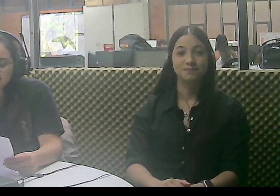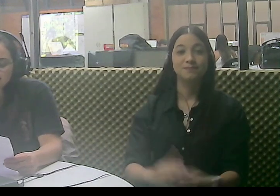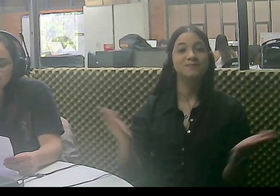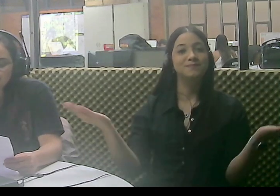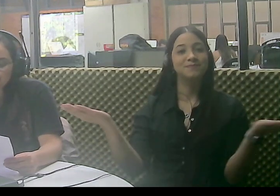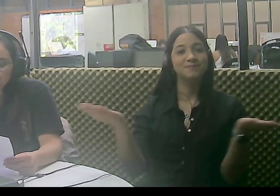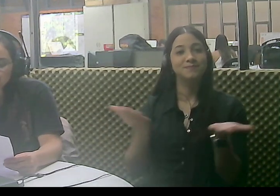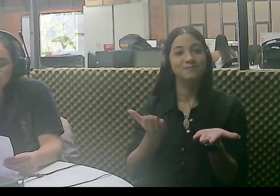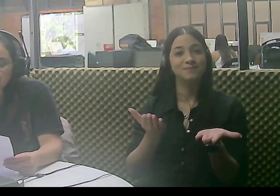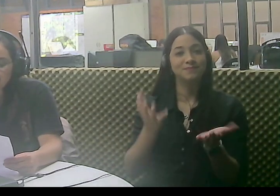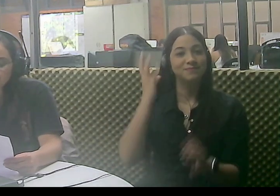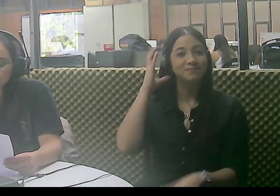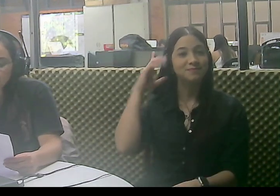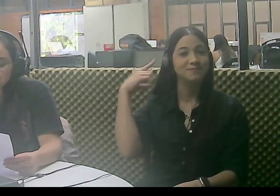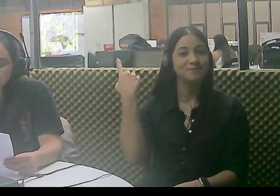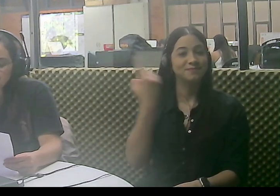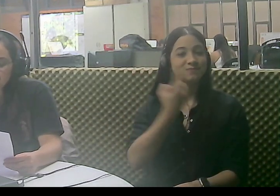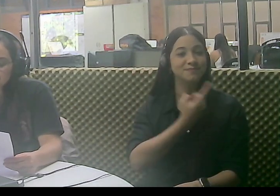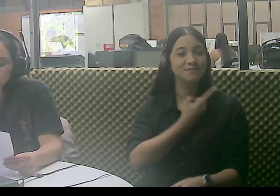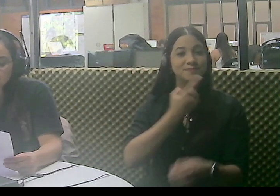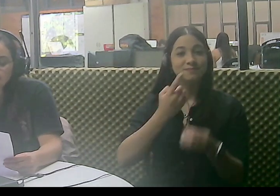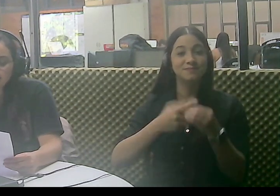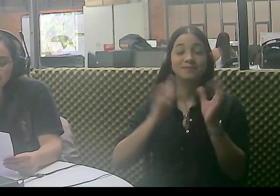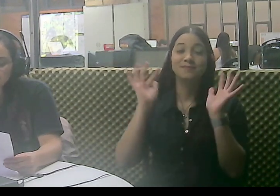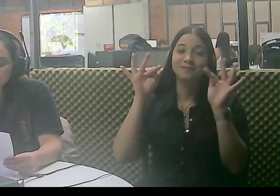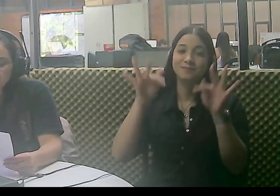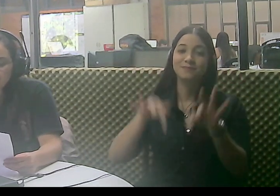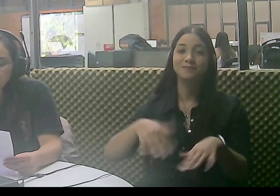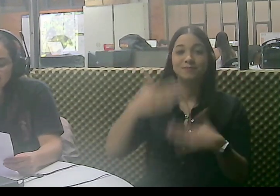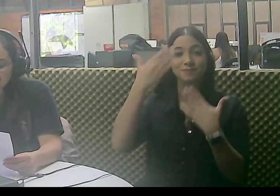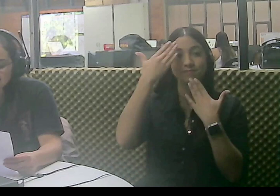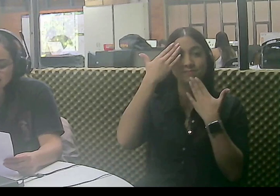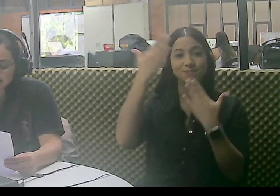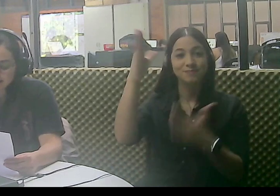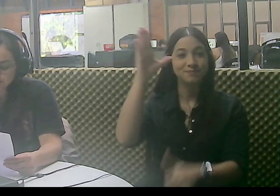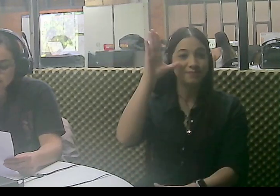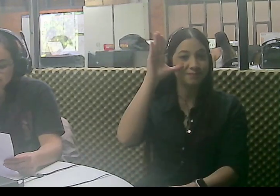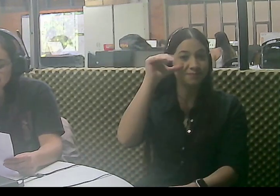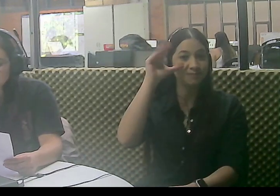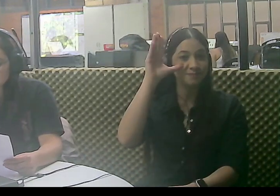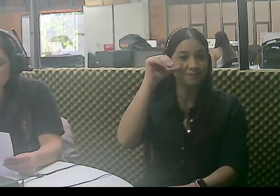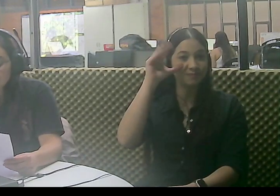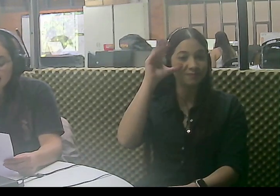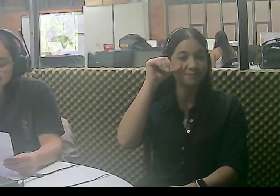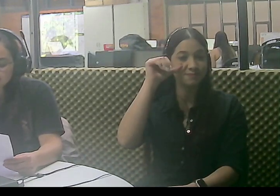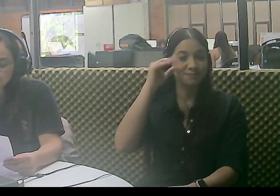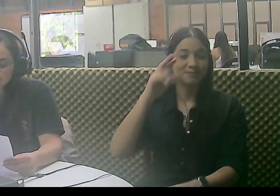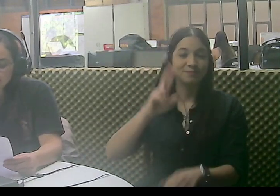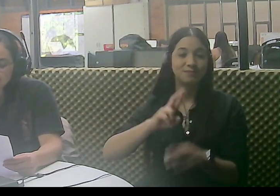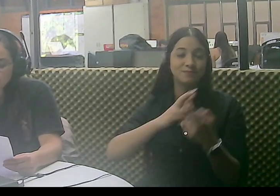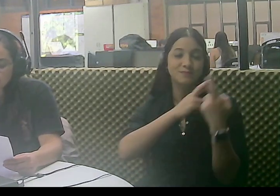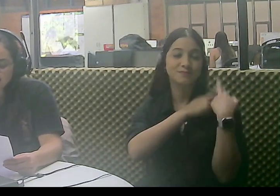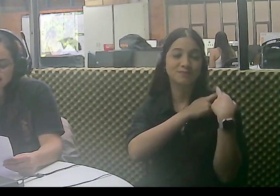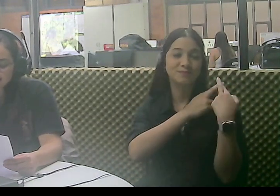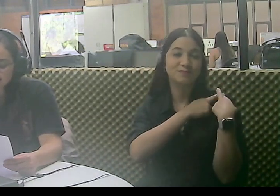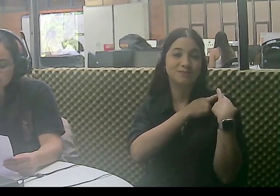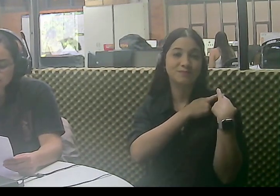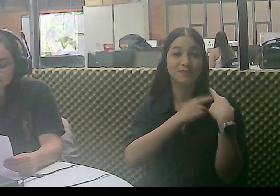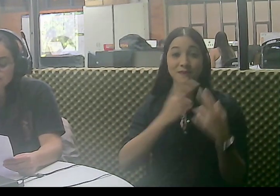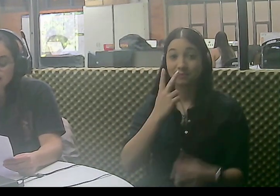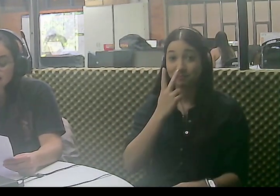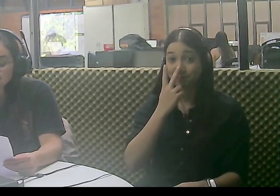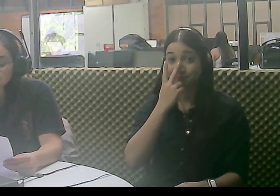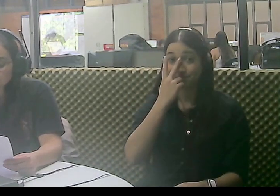A edição de hoje da Rádio Nossa Cidade fica por aqui. Obrigada pela sua audiência. Responsável pela